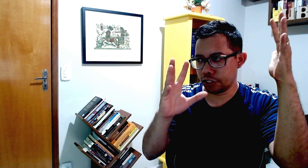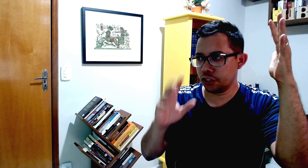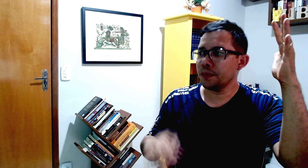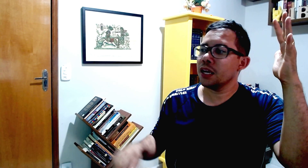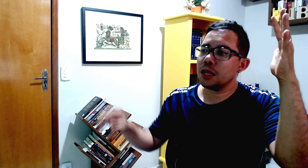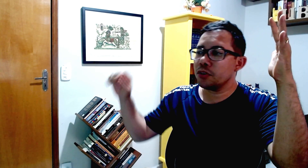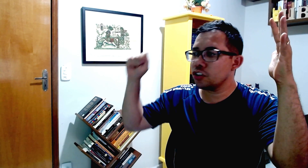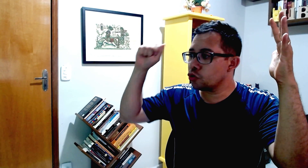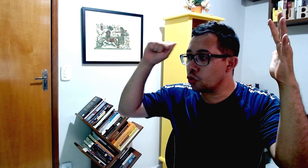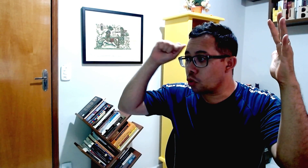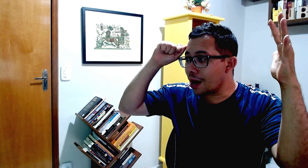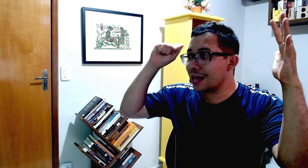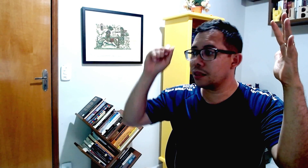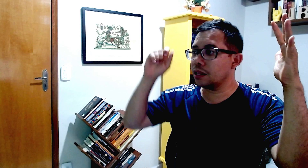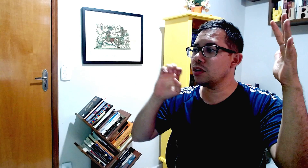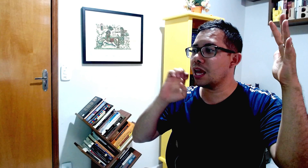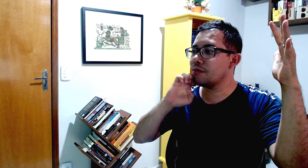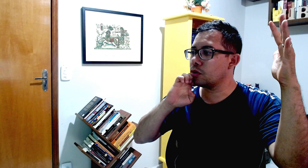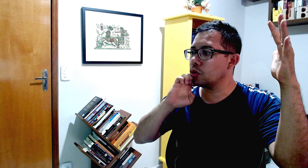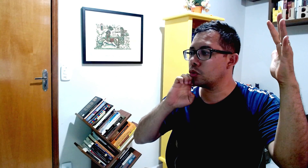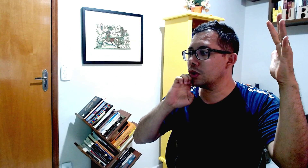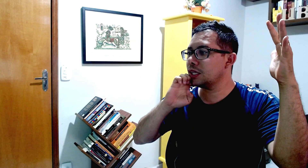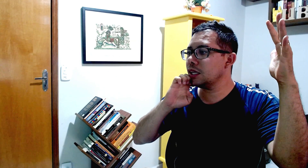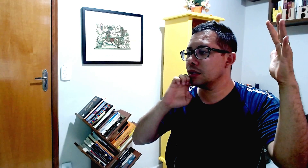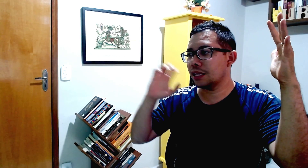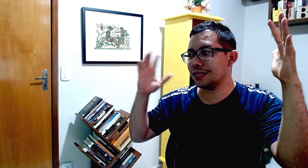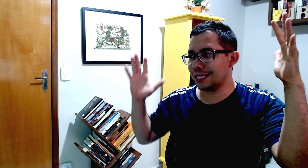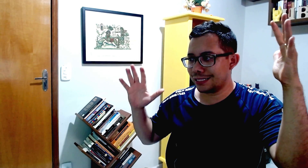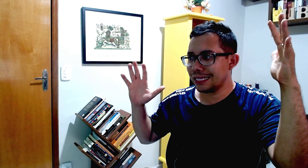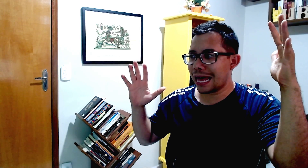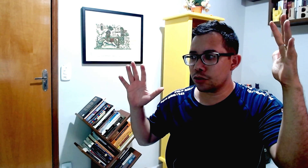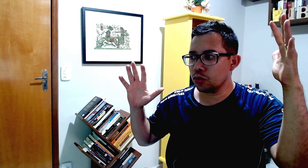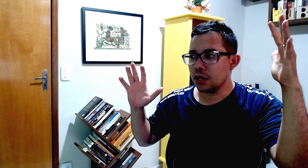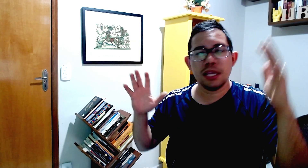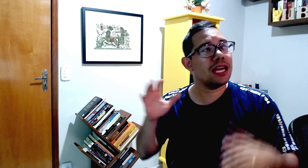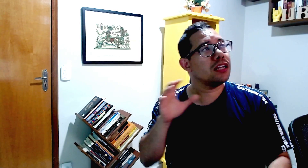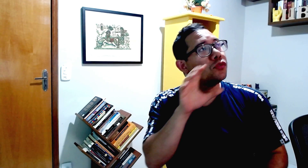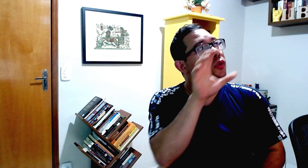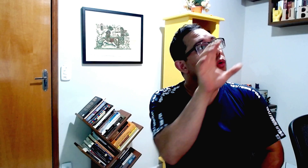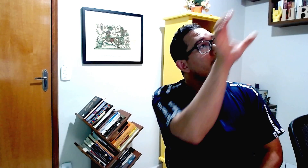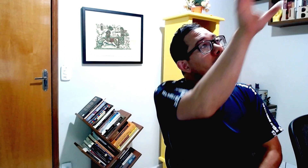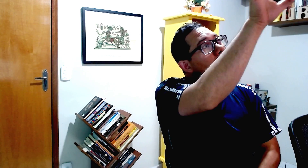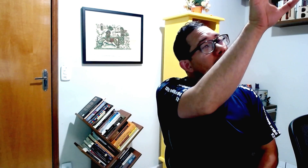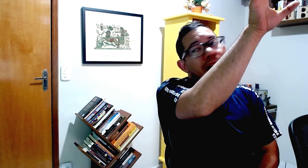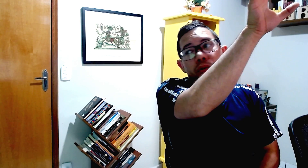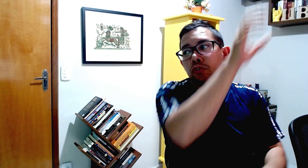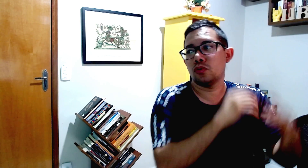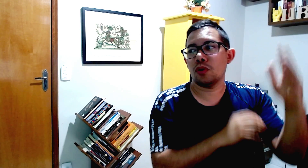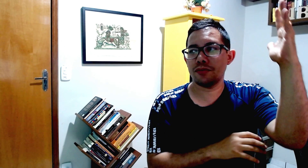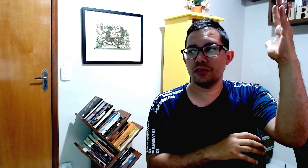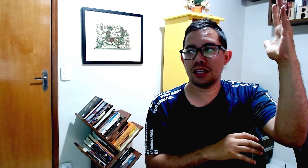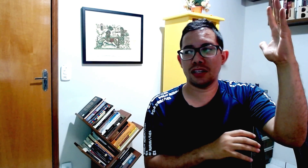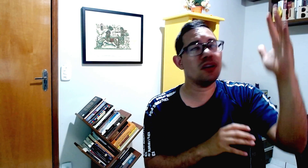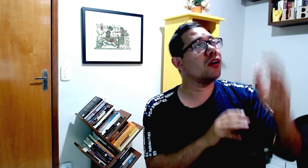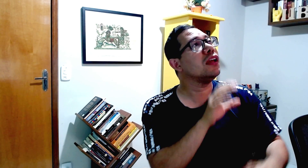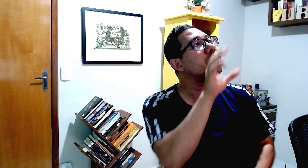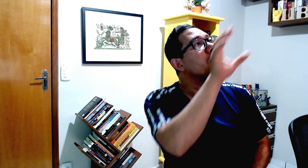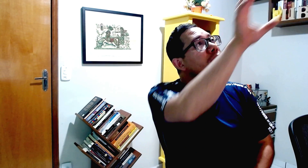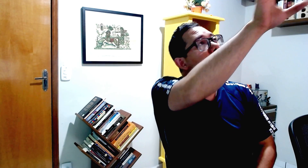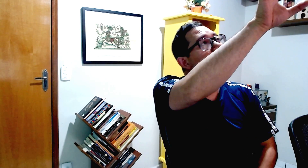grande. Depois a gente colocou Adão e Eva, colocou aqui, né, desse lado. E aí eles foram e pegaram o fruto. A árvore estava aqui, ó, ele foi,